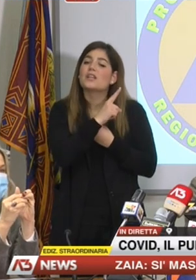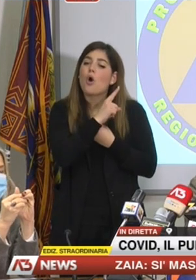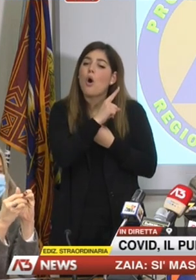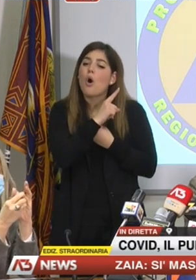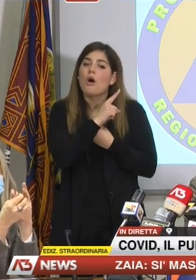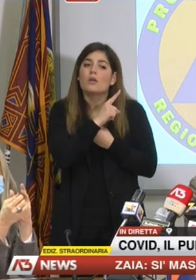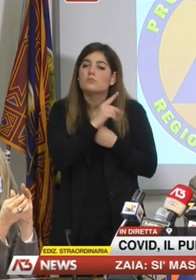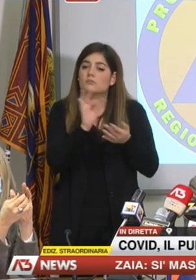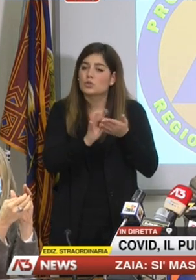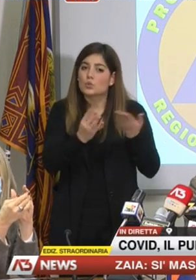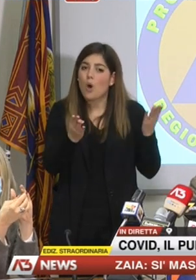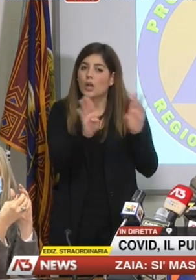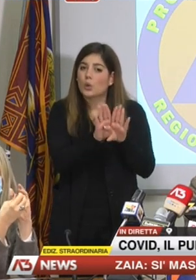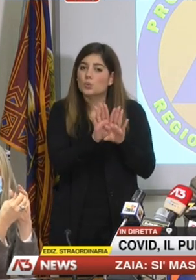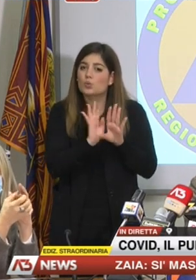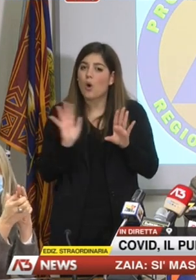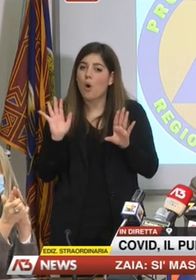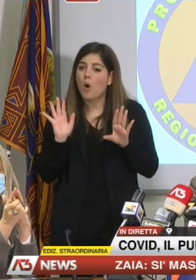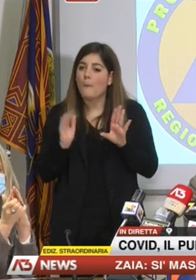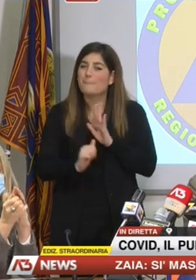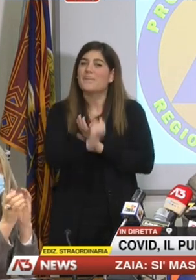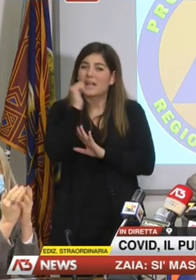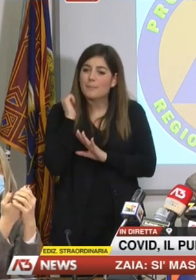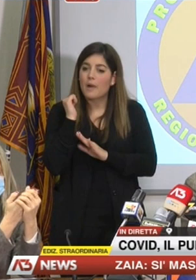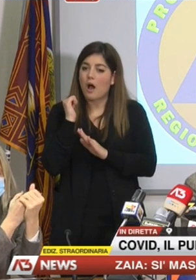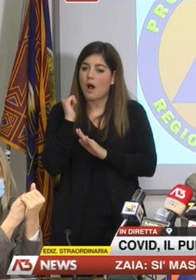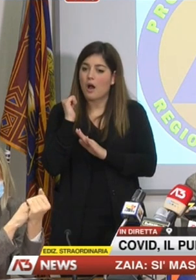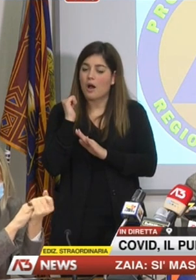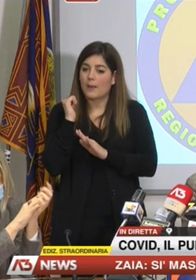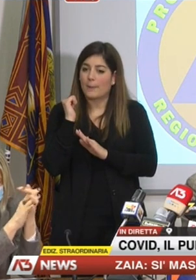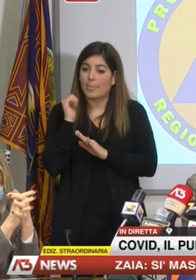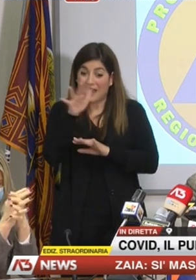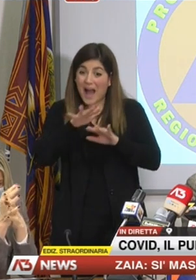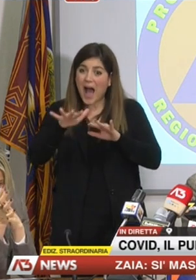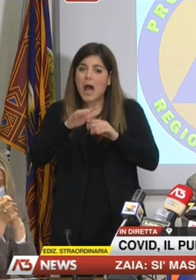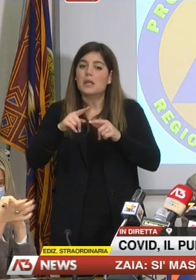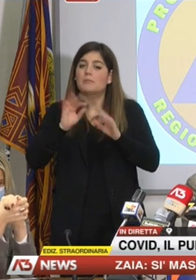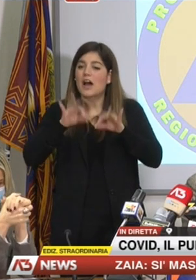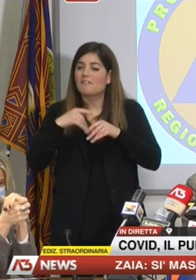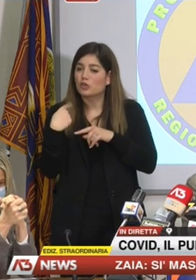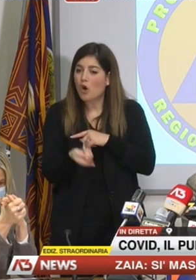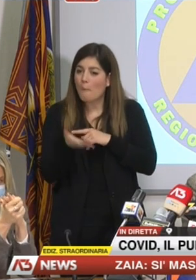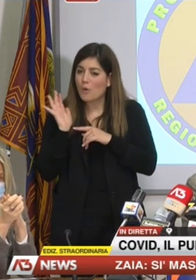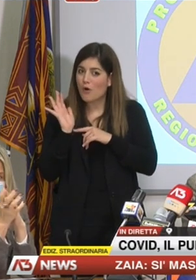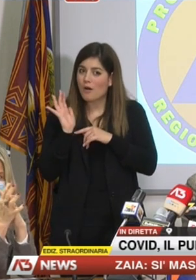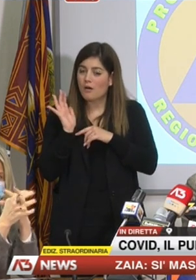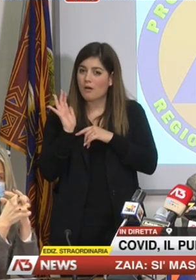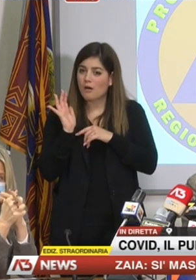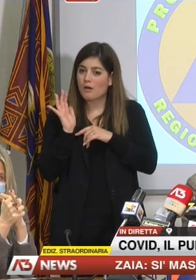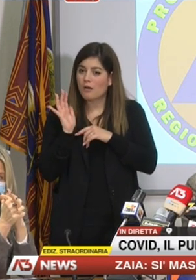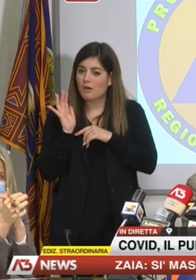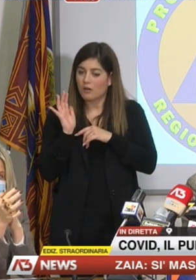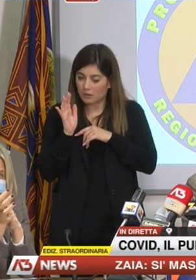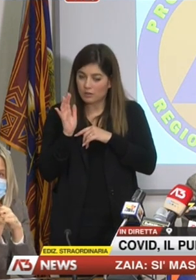ancora che comparissero le aree a livello nazionale. Sì,